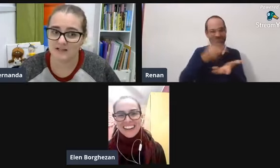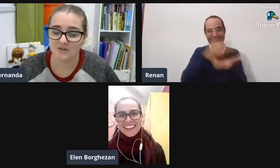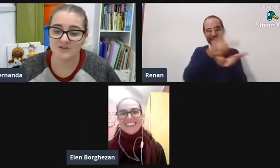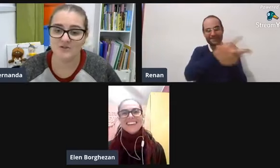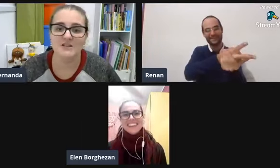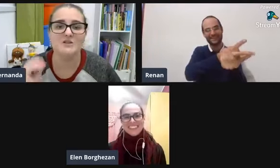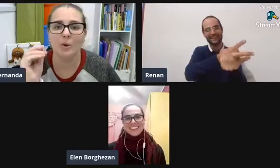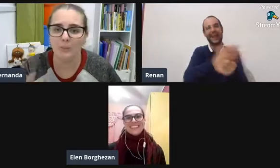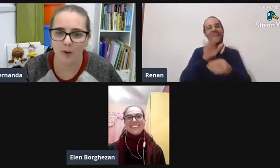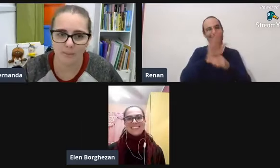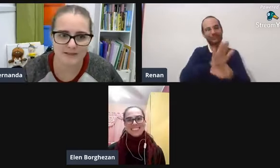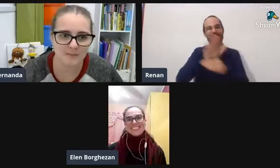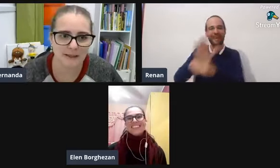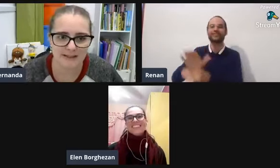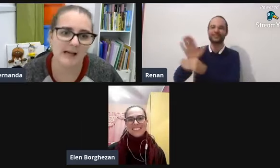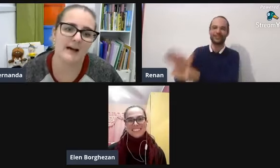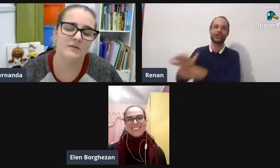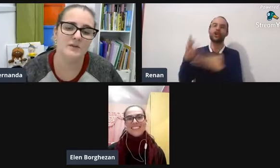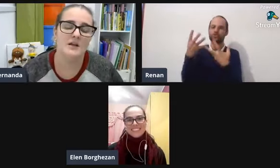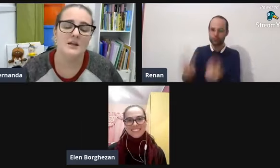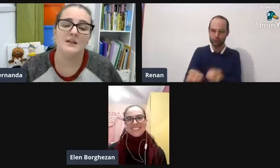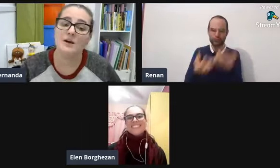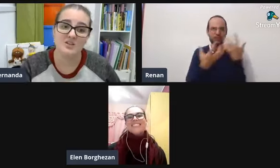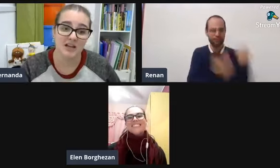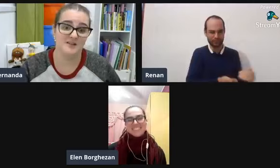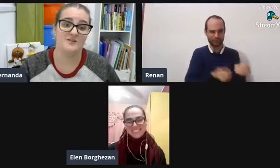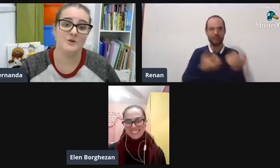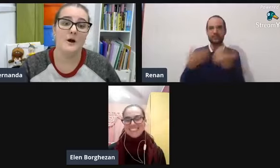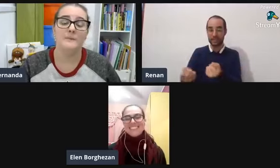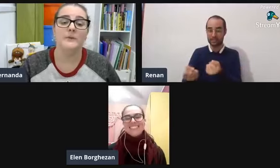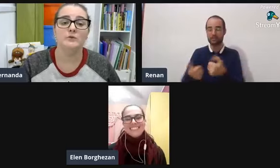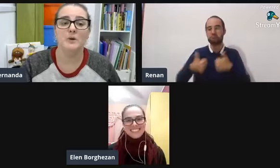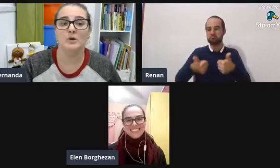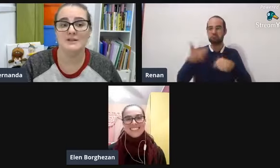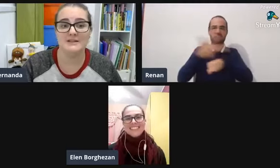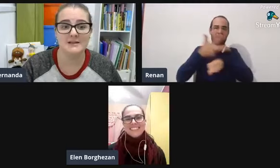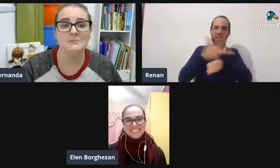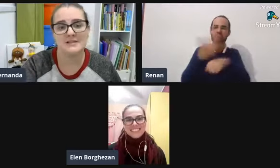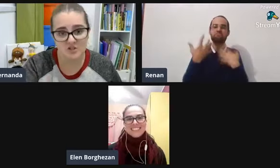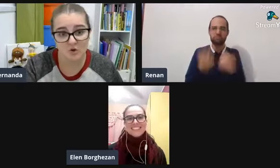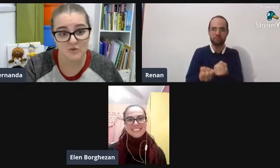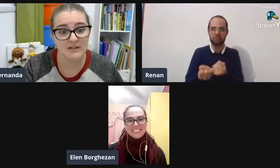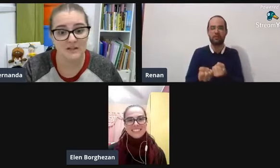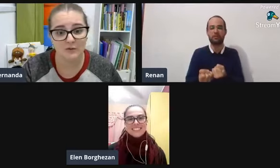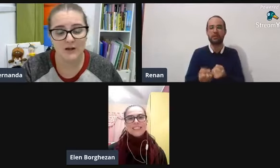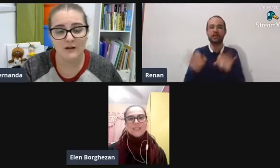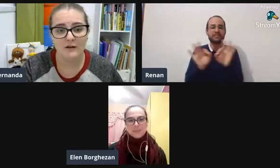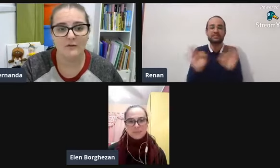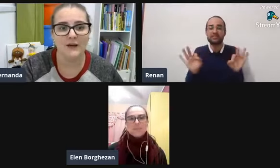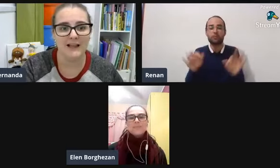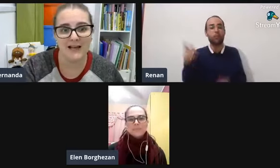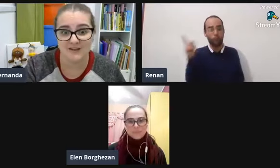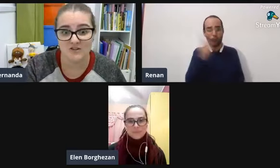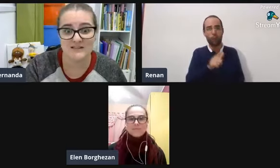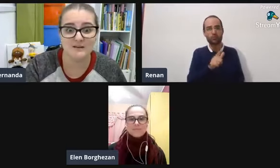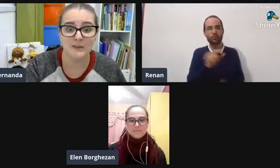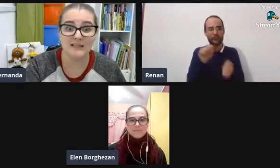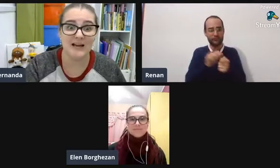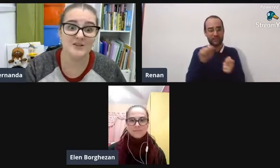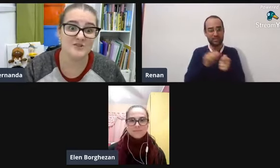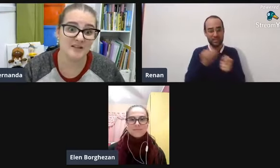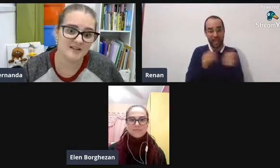ajudando em várias situações, topou participar da live, e eu acho que é isso. Então, numa coisa simples, a gente conseguiu falar